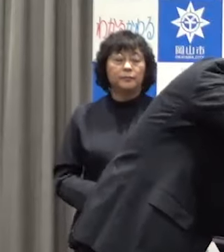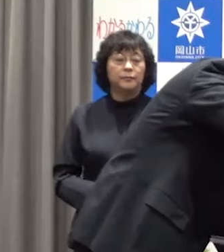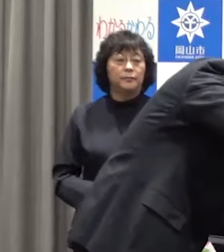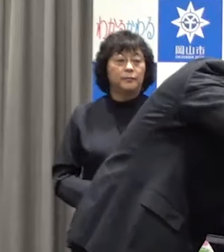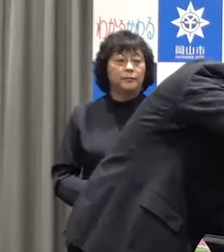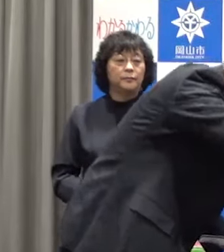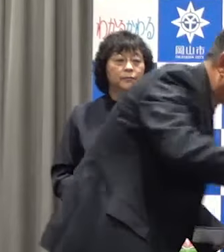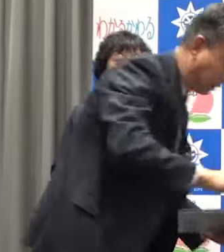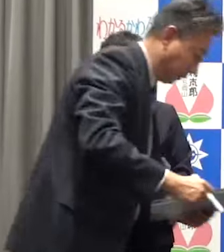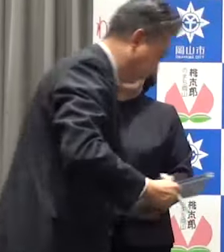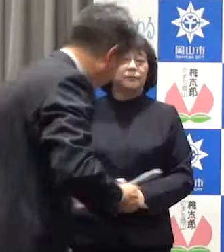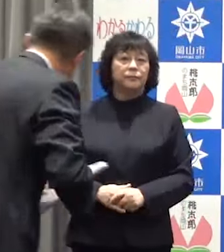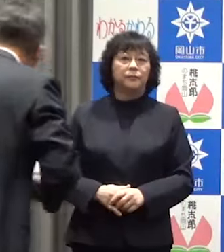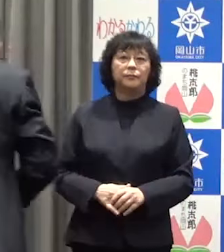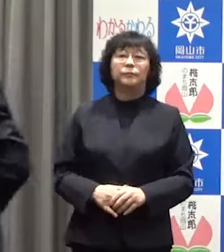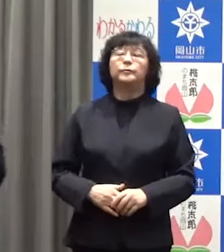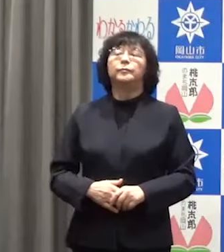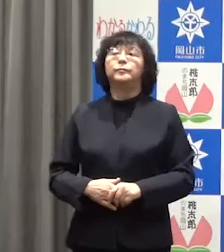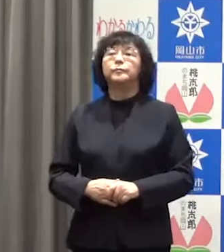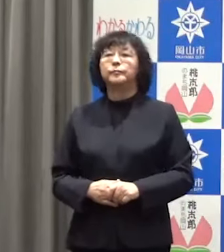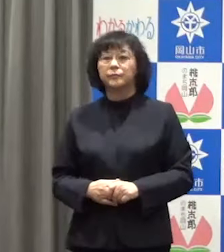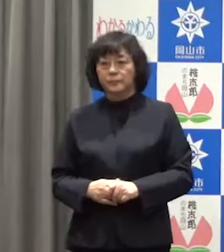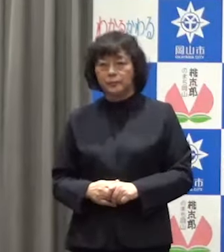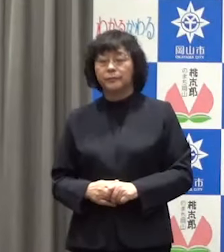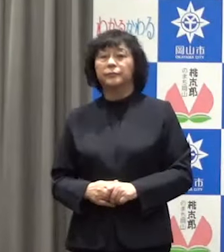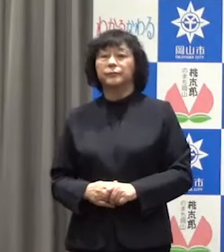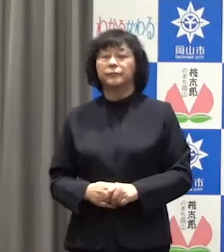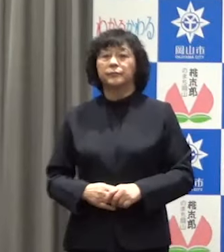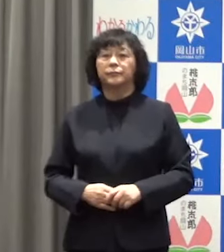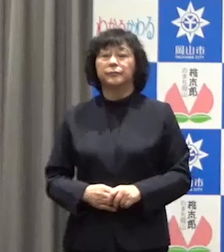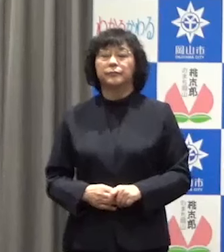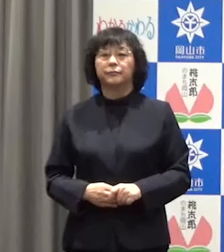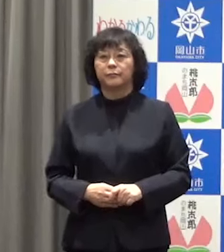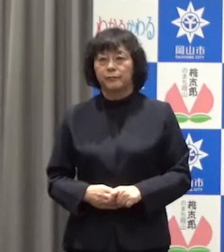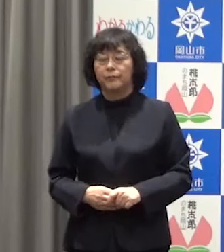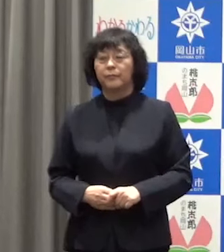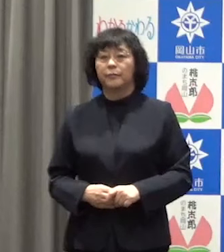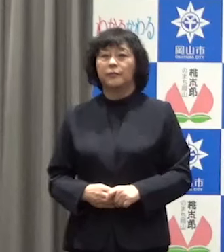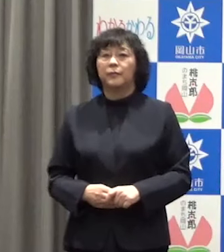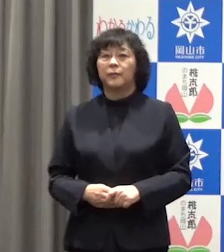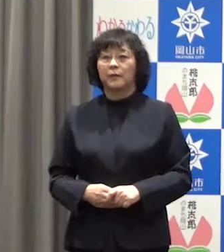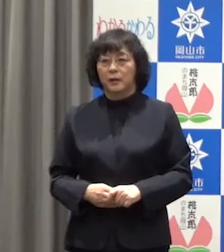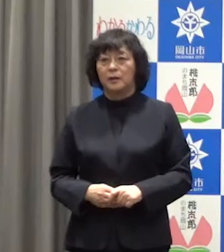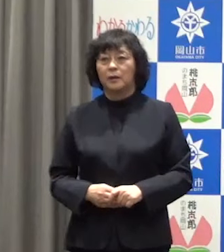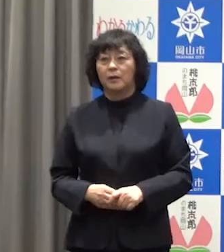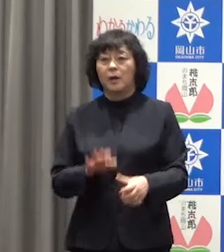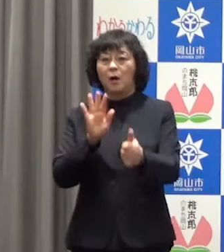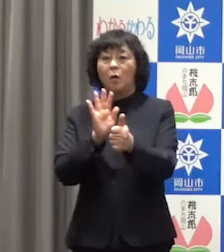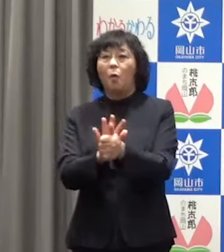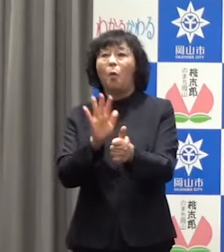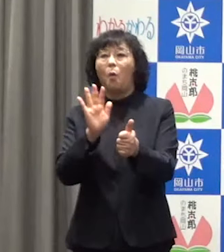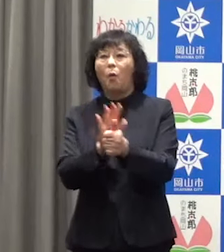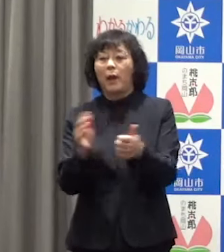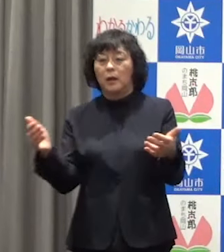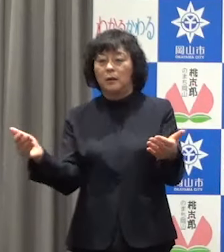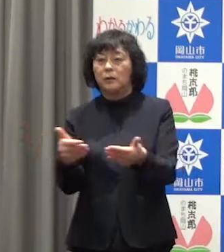こういった の。そうですね、一応ね、あの安井さん、あの応援業務の